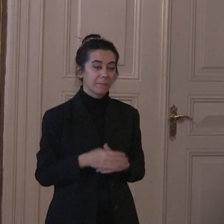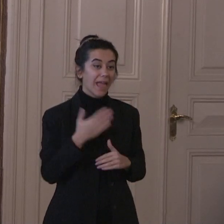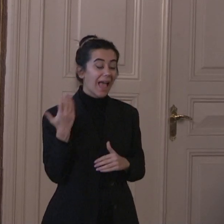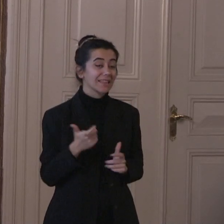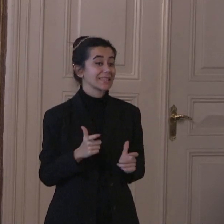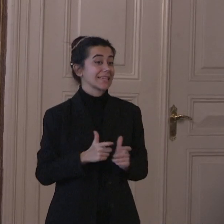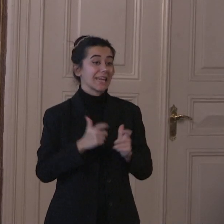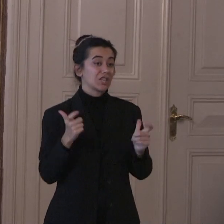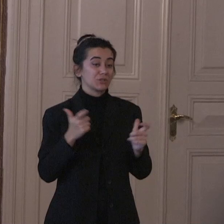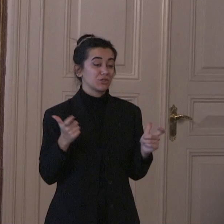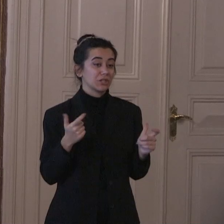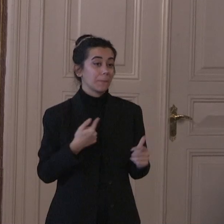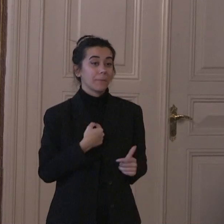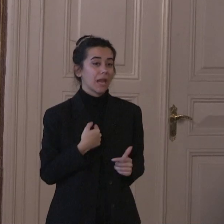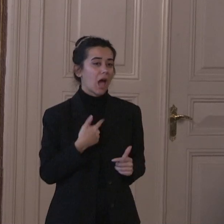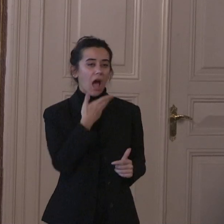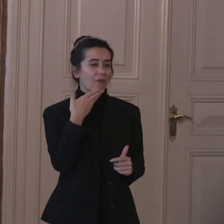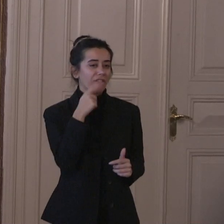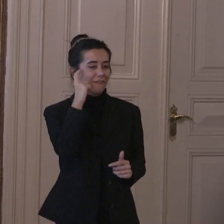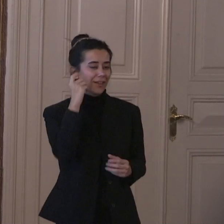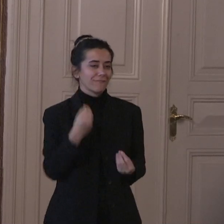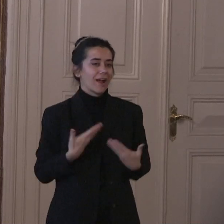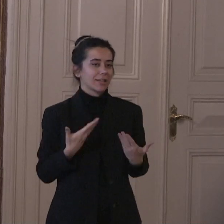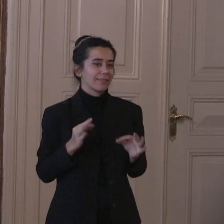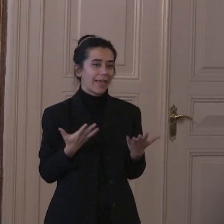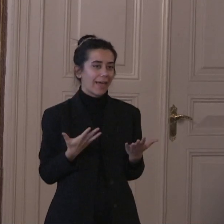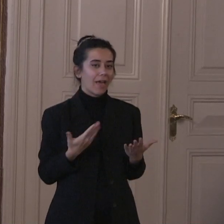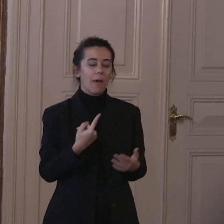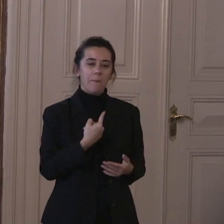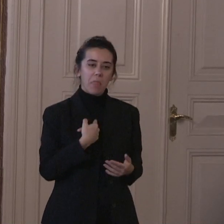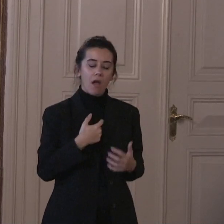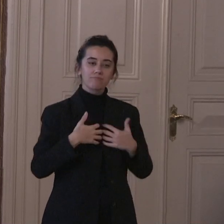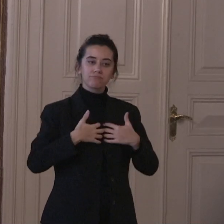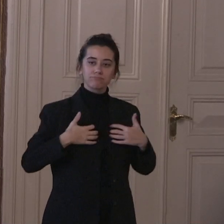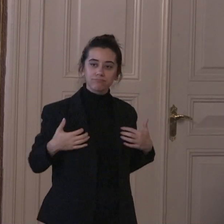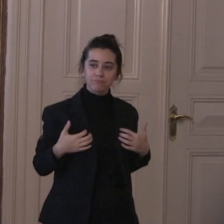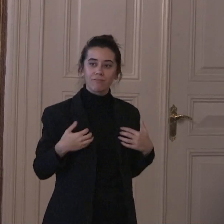Enugar bana ne kattı? Enugar bana özgüven açısından biraz daha